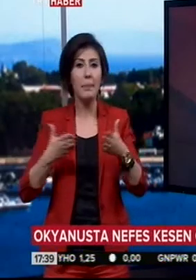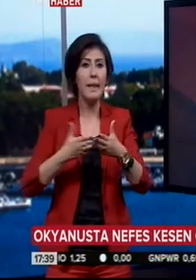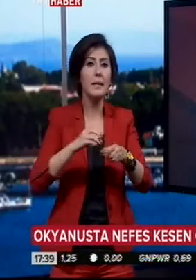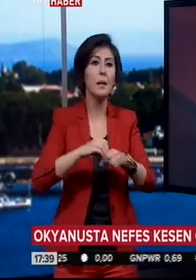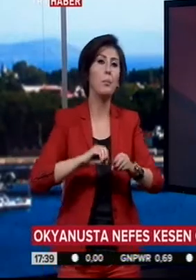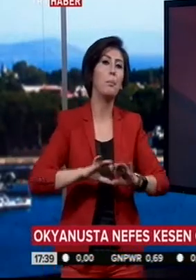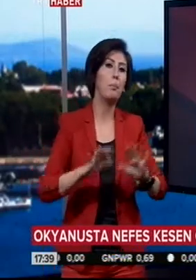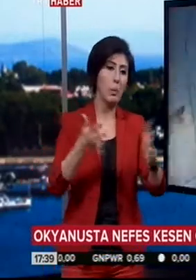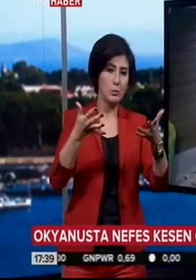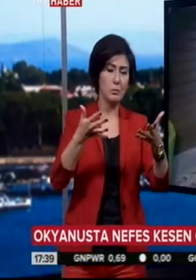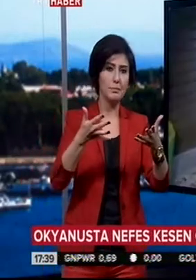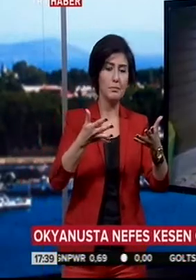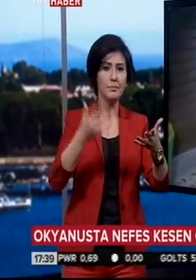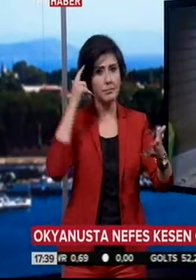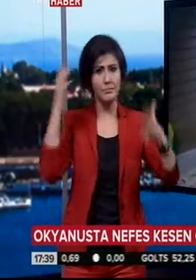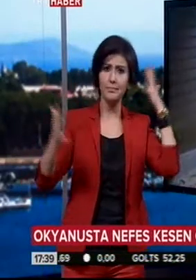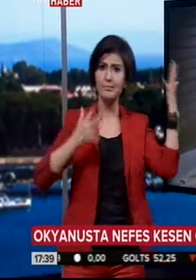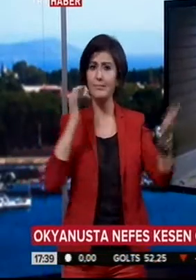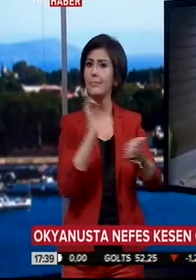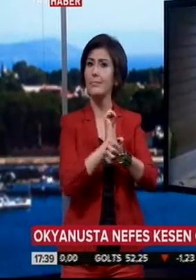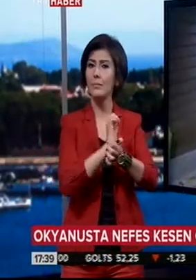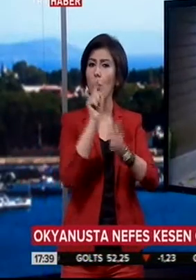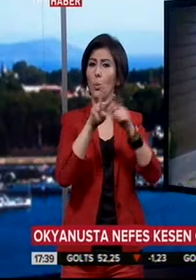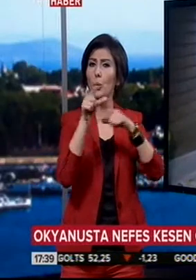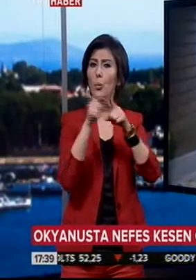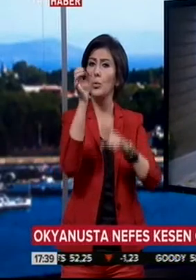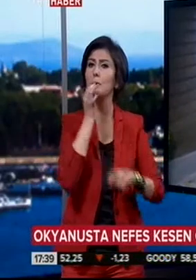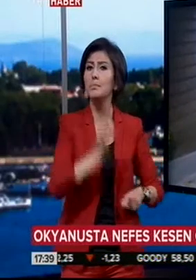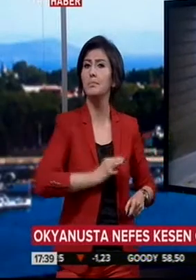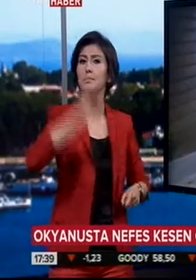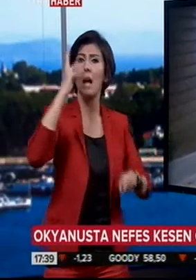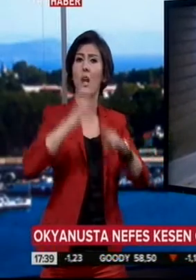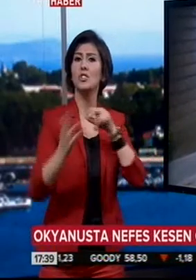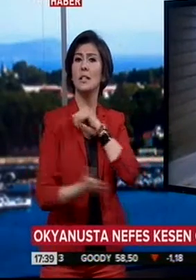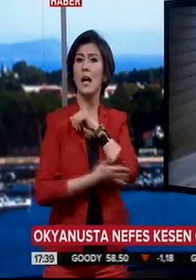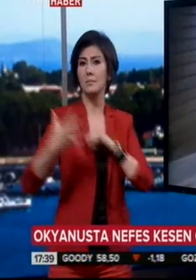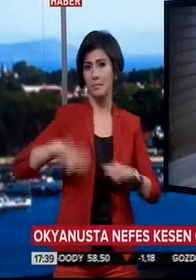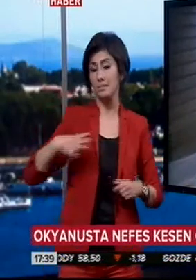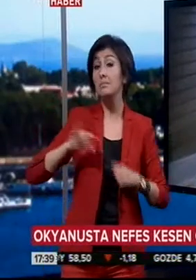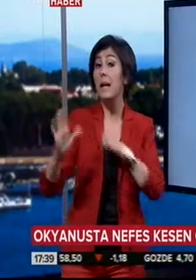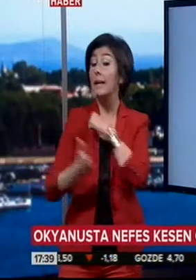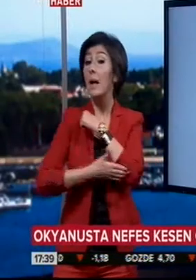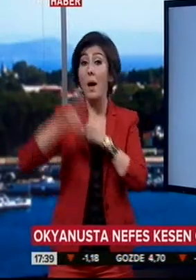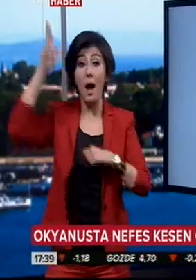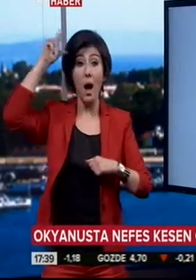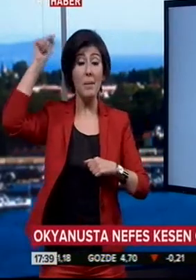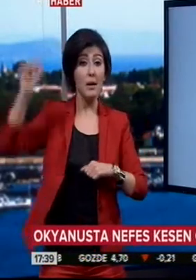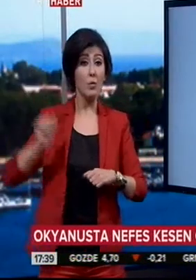tekneleri de bozuldu. Çaresizlik içinde kalan aile uydu aracılığıyla acil yardım istedi. Yardıma Amerikan